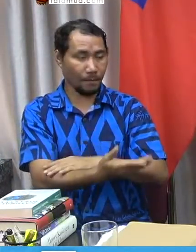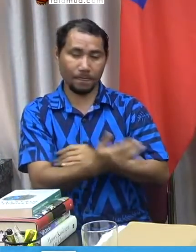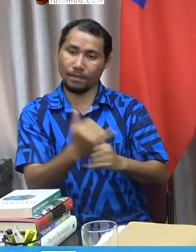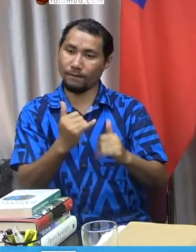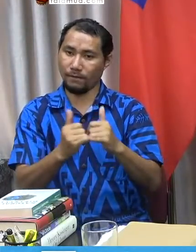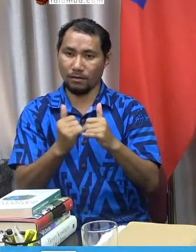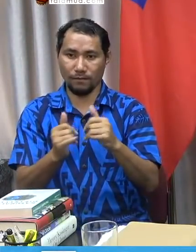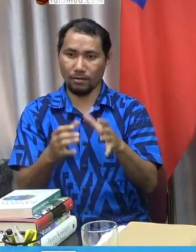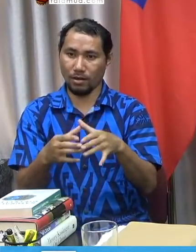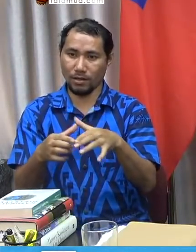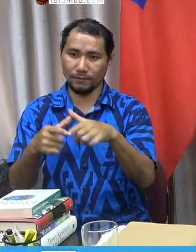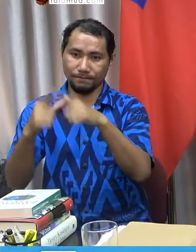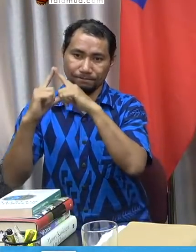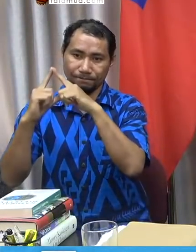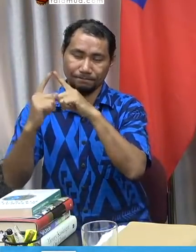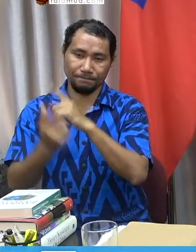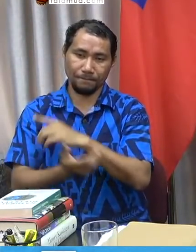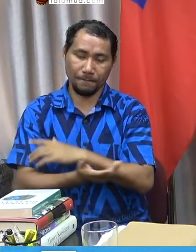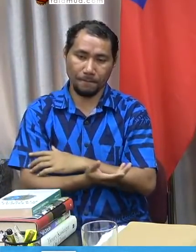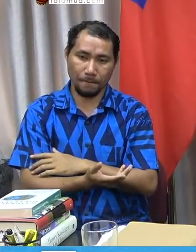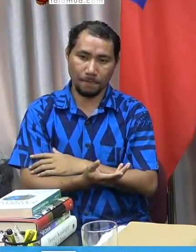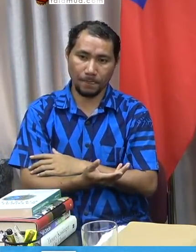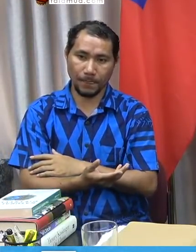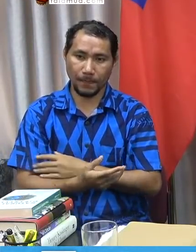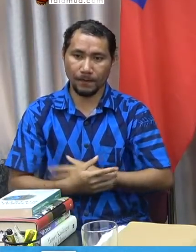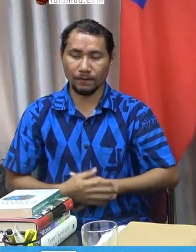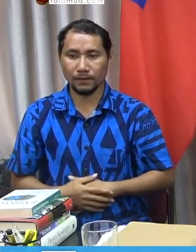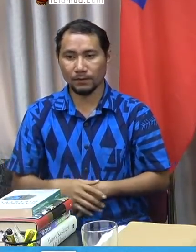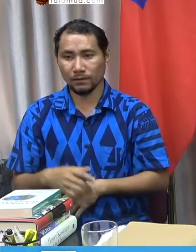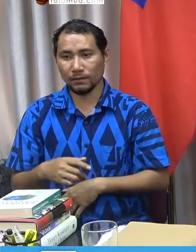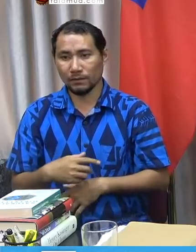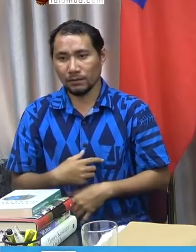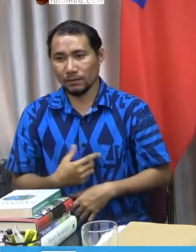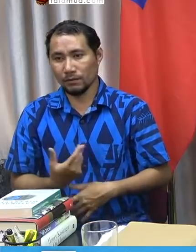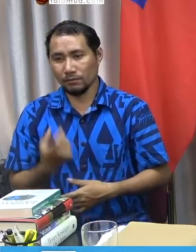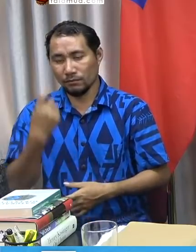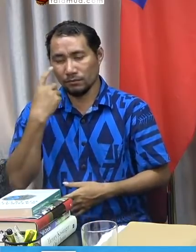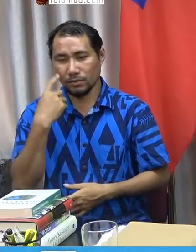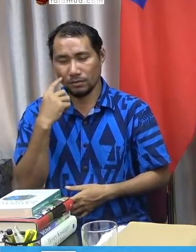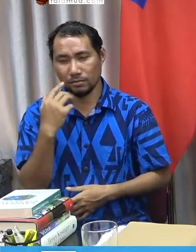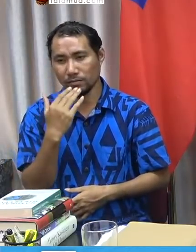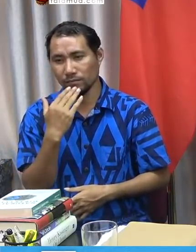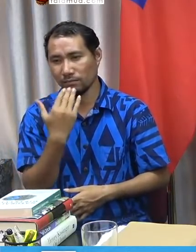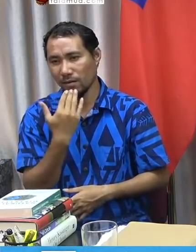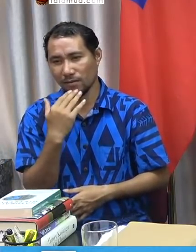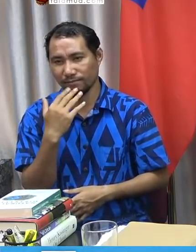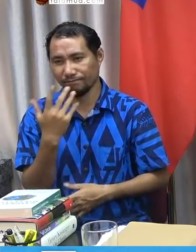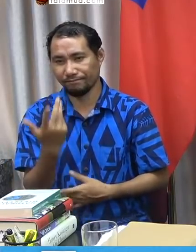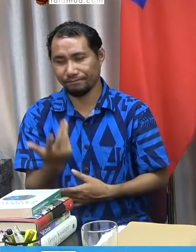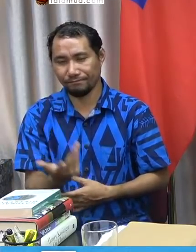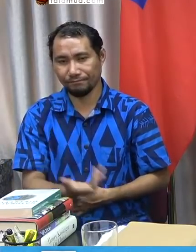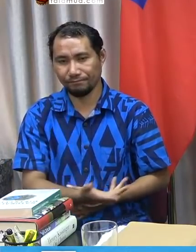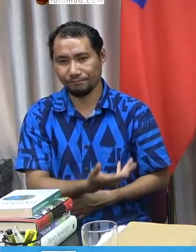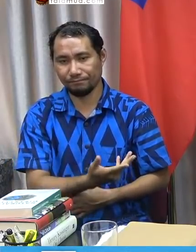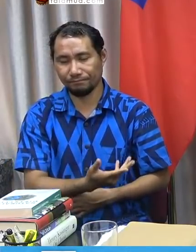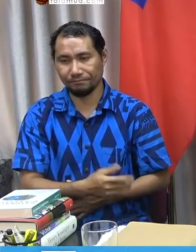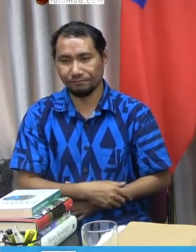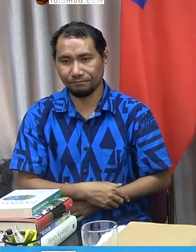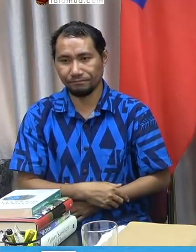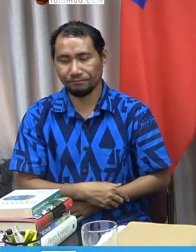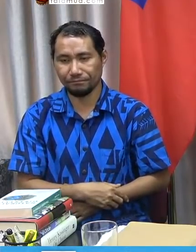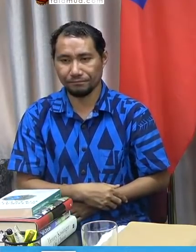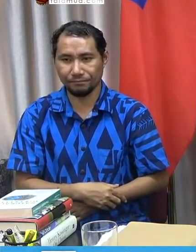na e tau sua matamuri fo e tau talanga ia ona